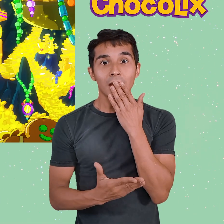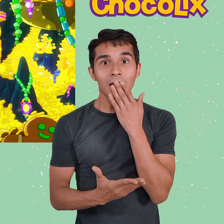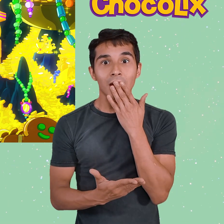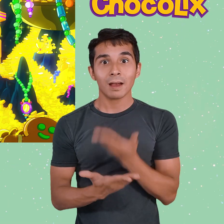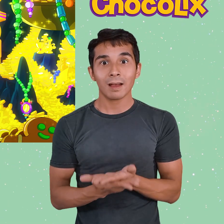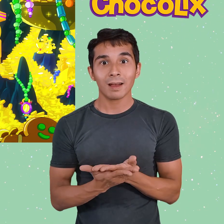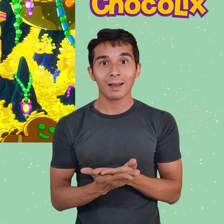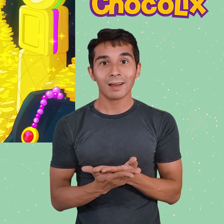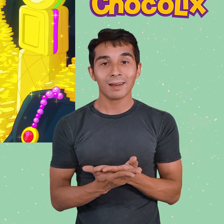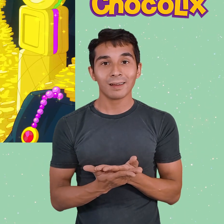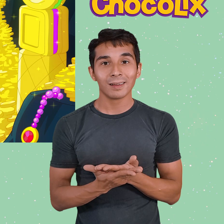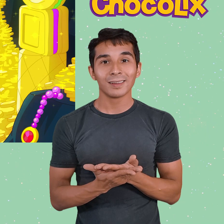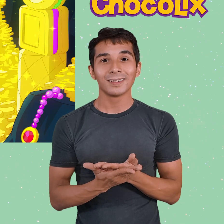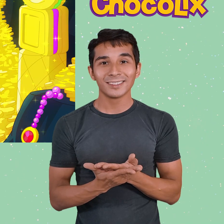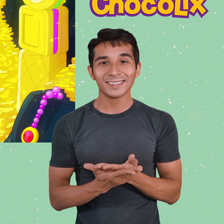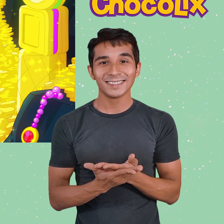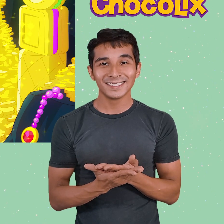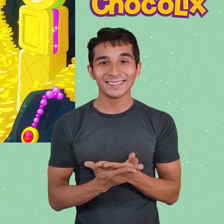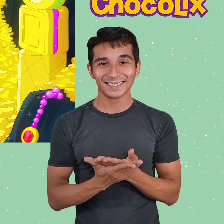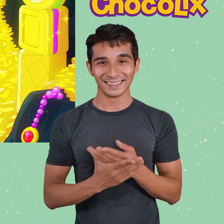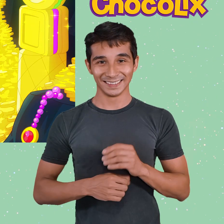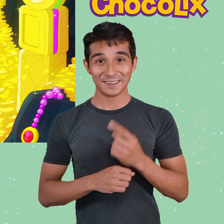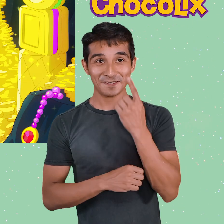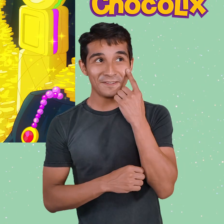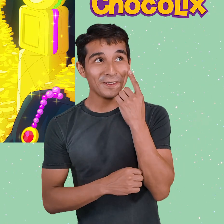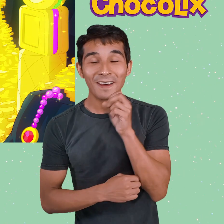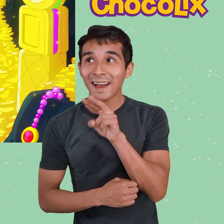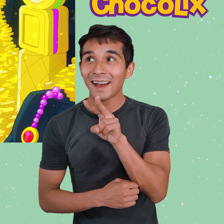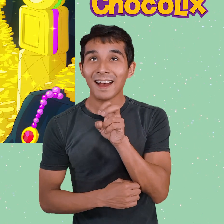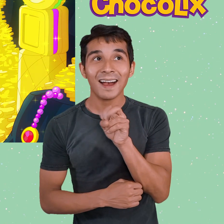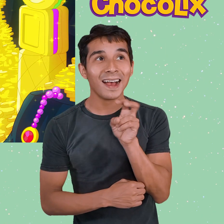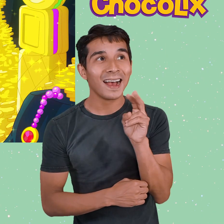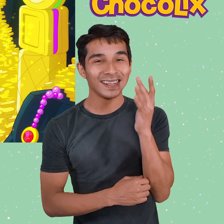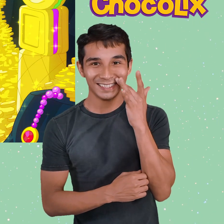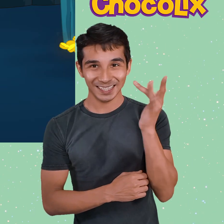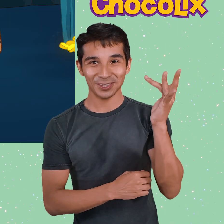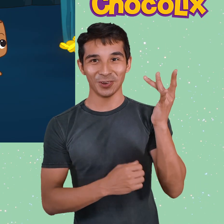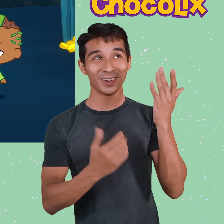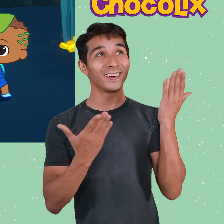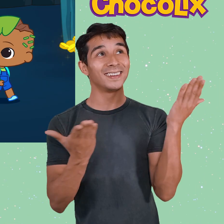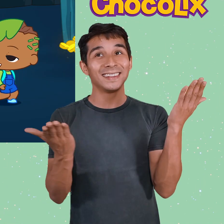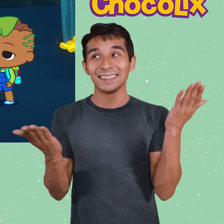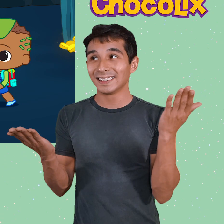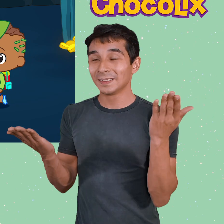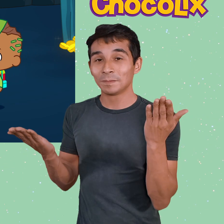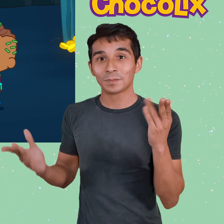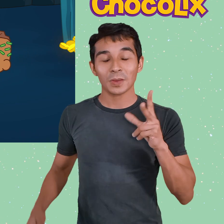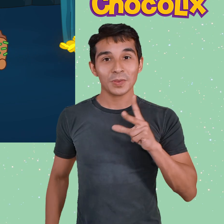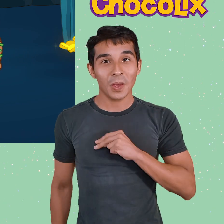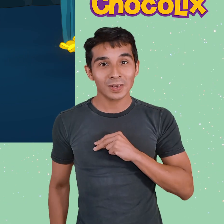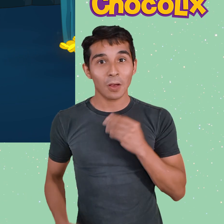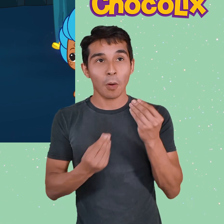Demais! É isso que eu chamo de tesouro! Uau! Como é que a gente vai levar